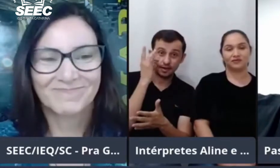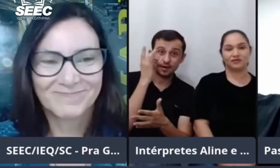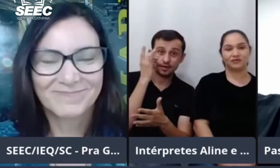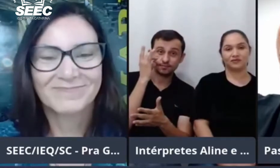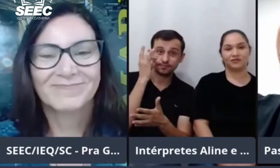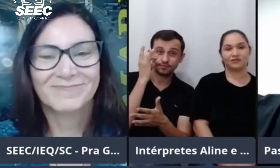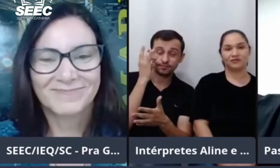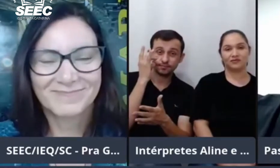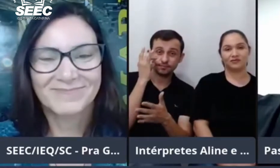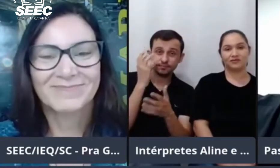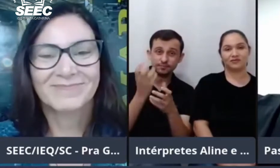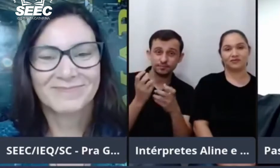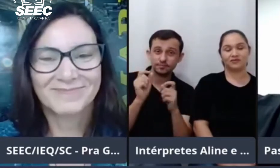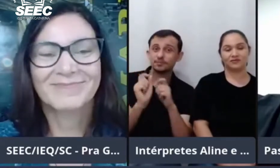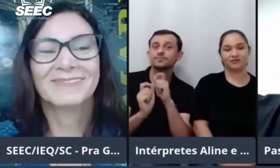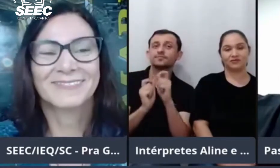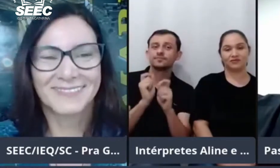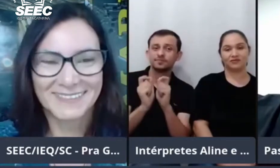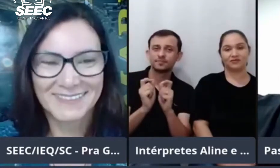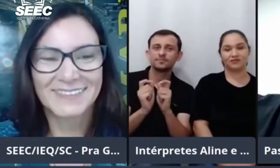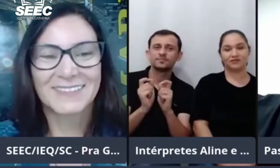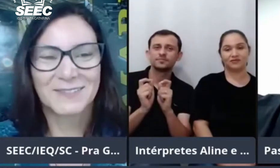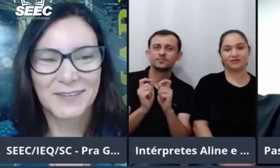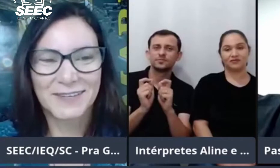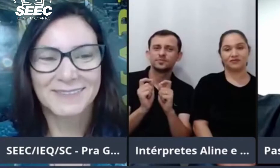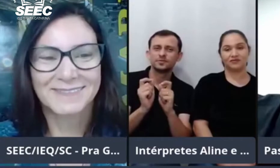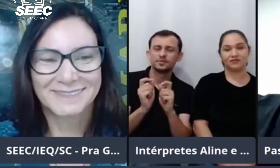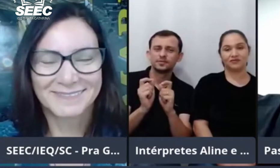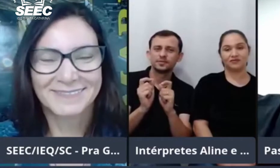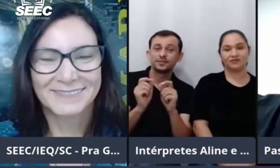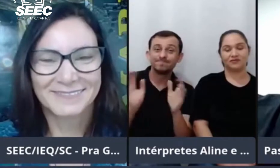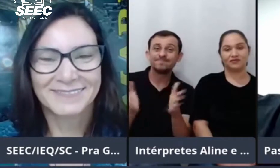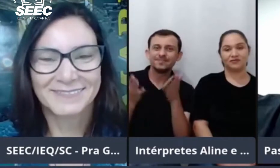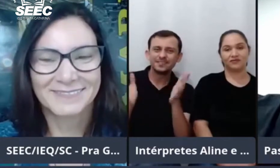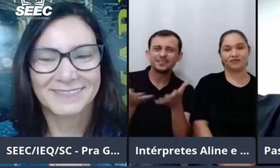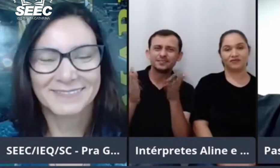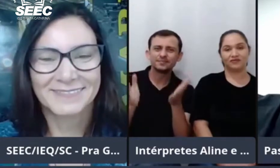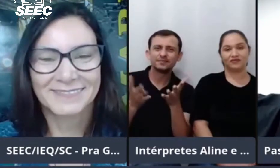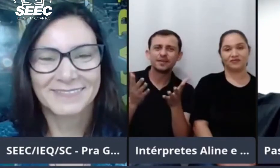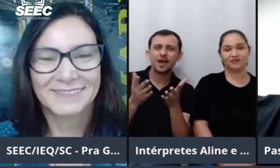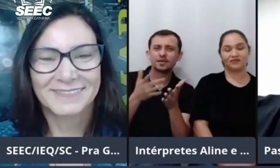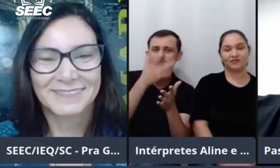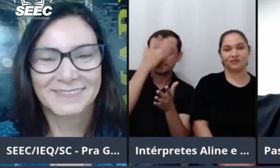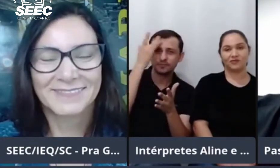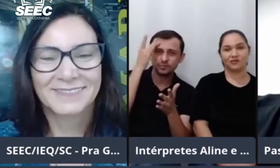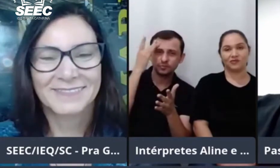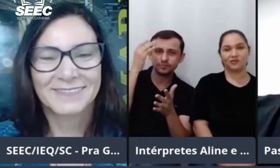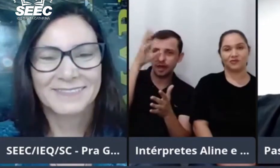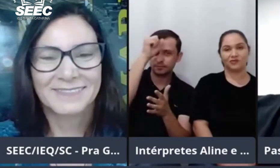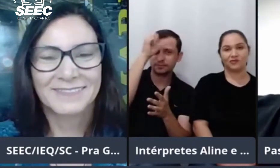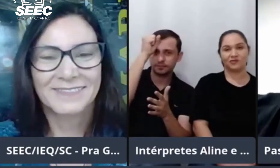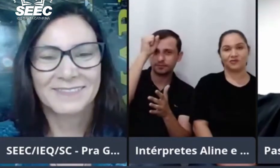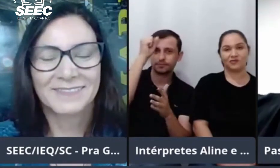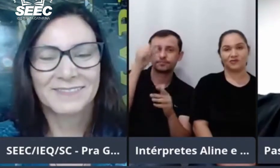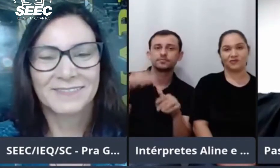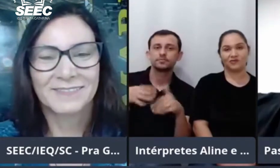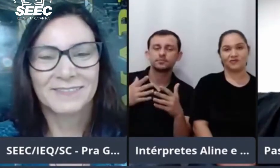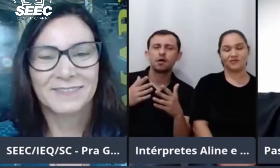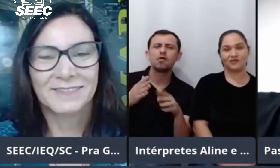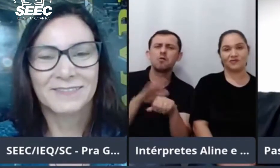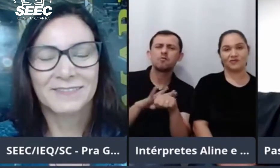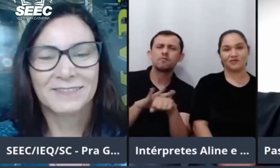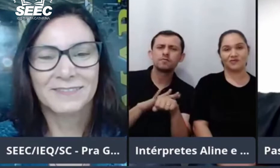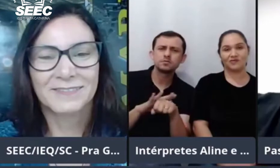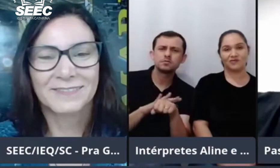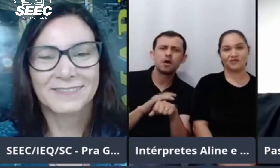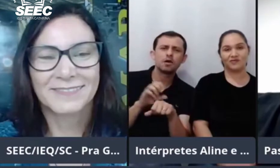no nosso DNA, está na nossa raiz, né? E há poucos dias eu conversava com meu sobrinho, e ele perguntava, ele disse, tio, um dia eu posso